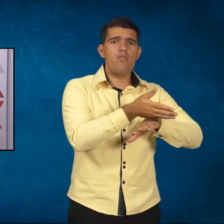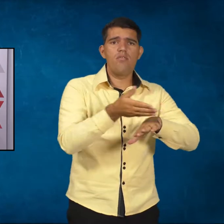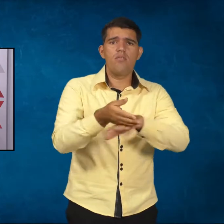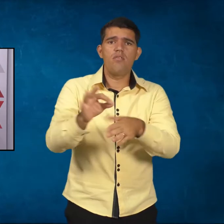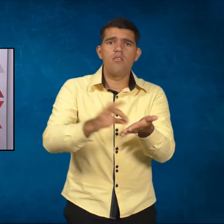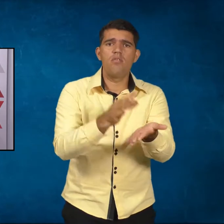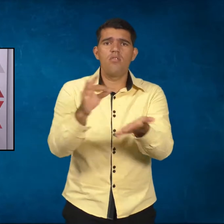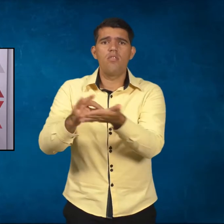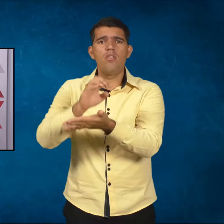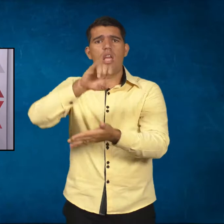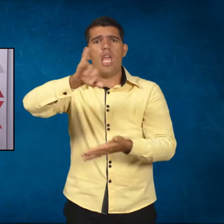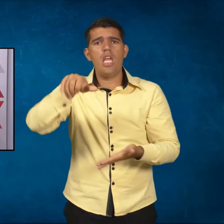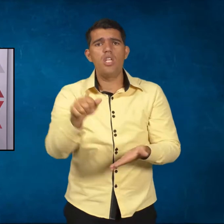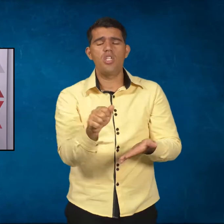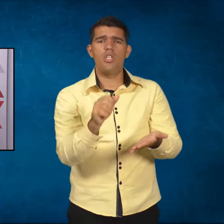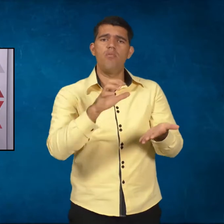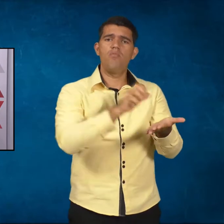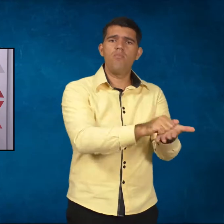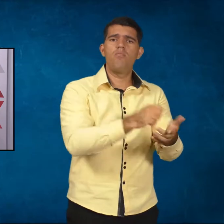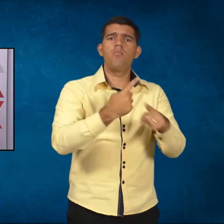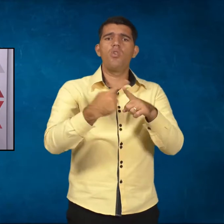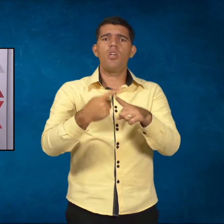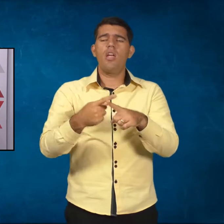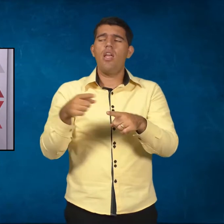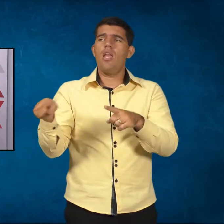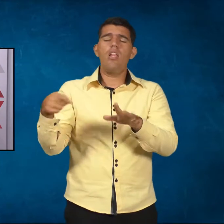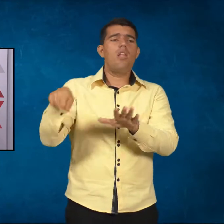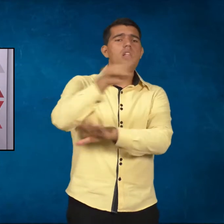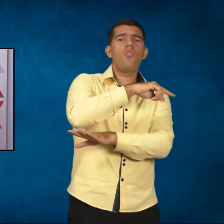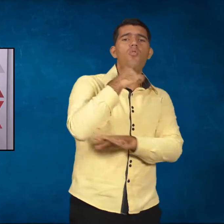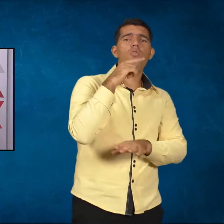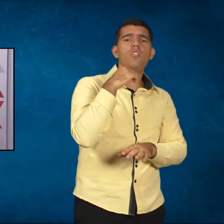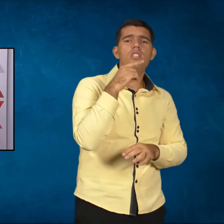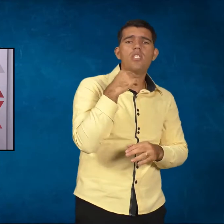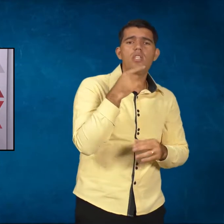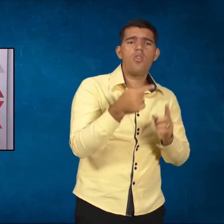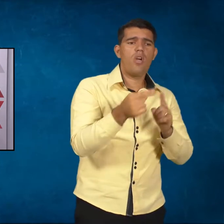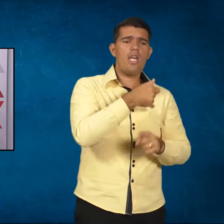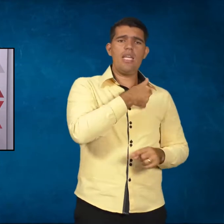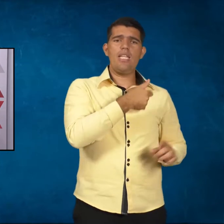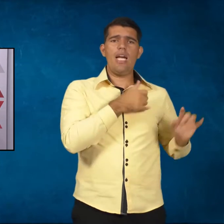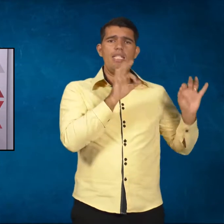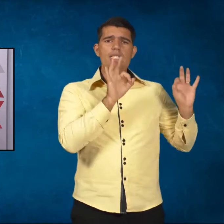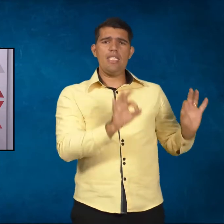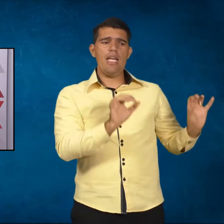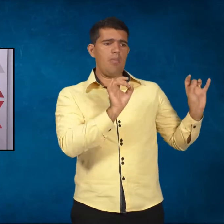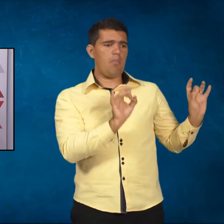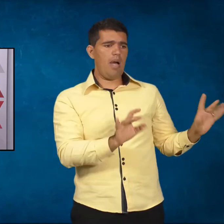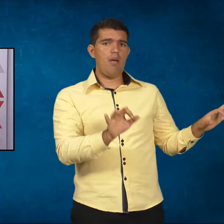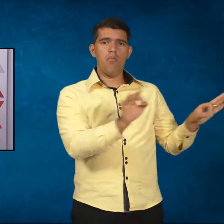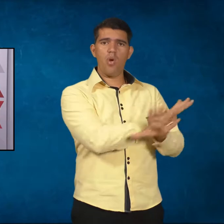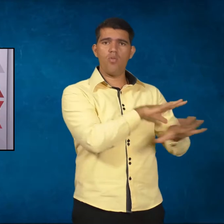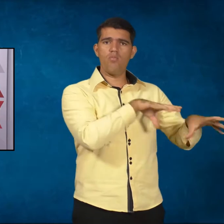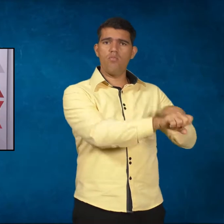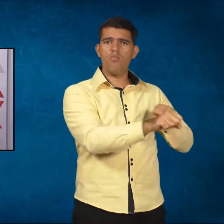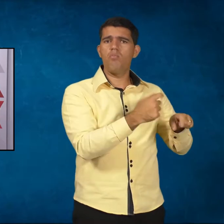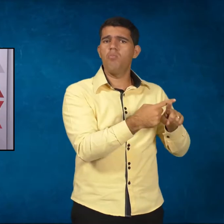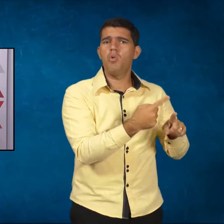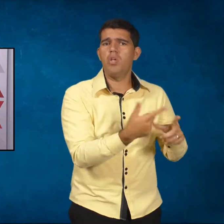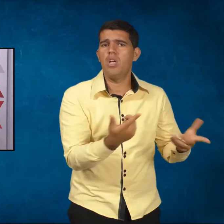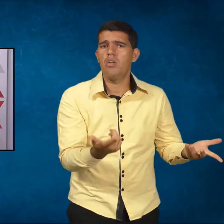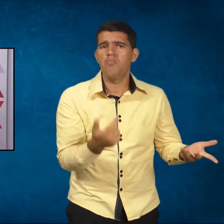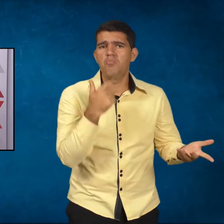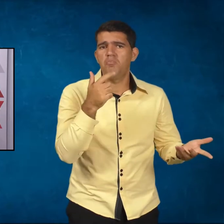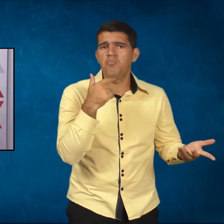nesta modalidade de ensino porque eles não conseguiram concluir os estudos na idade regular e porque o